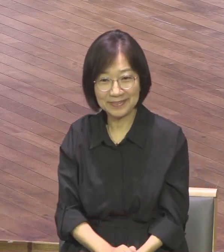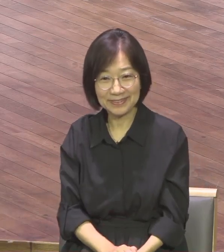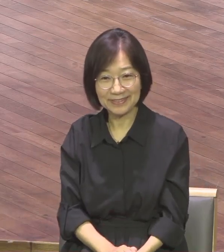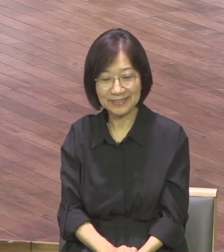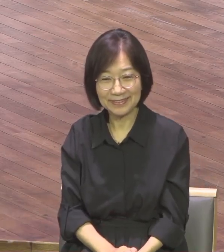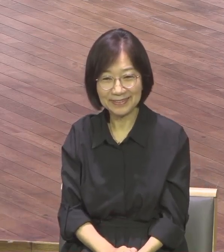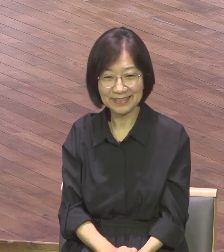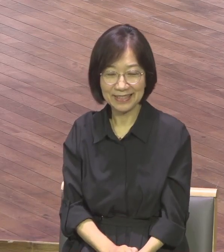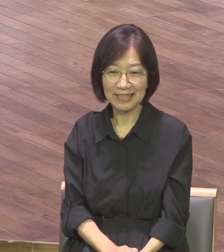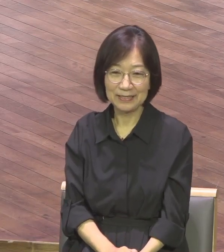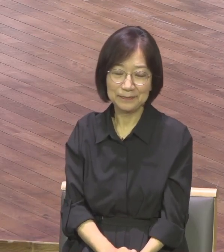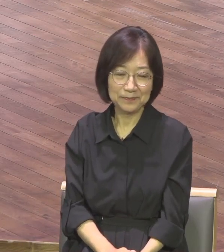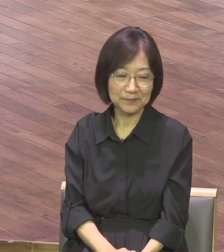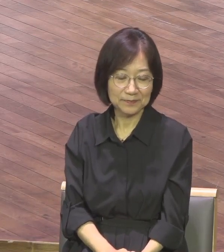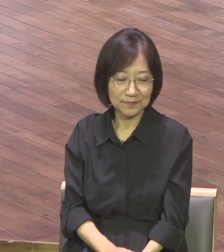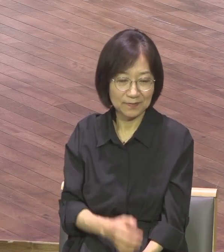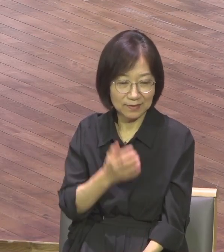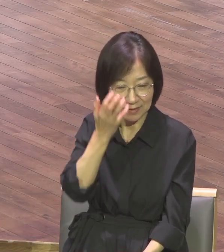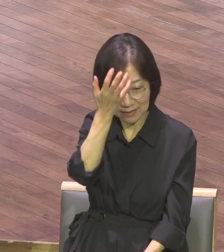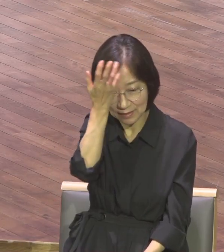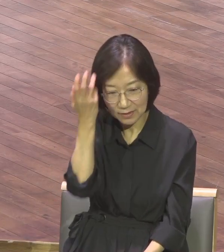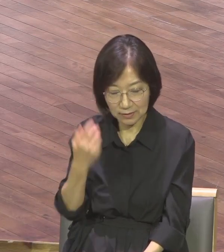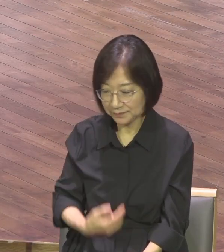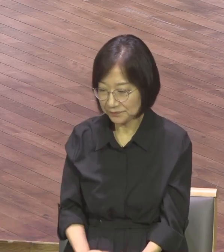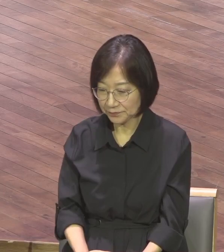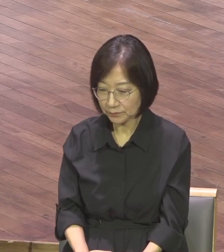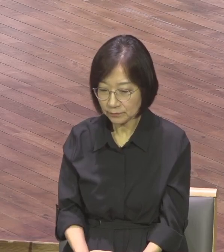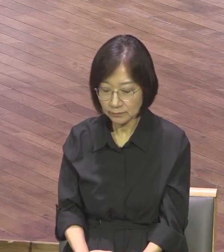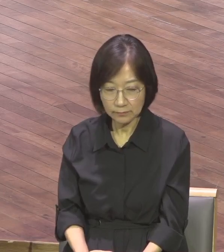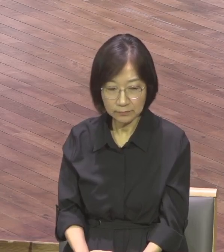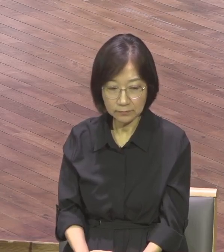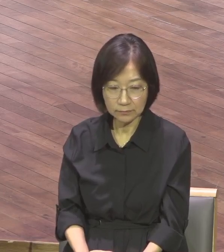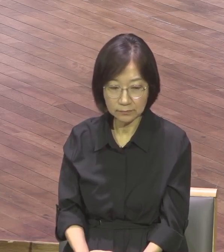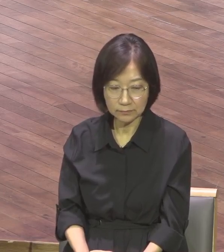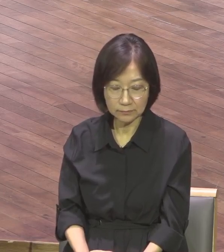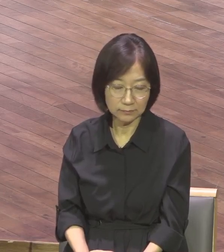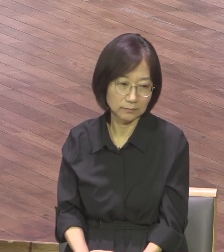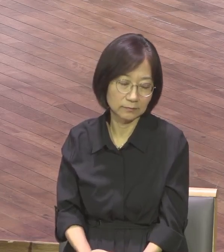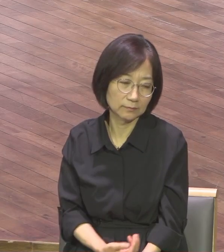갈등하고 믿는지 안 믿는지 지 스스로도 헷갈리고.